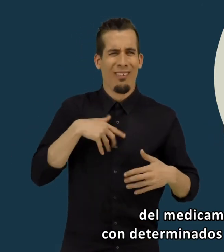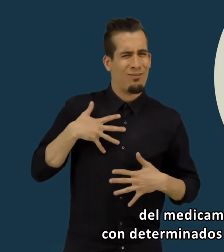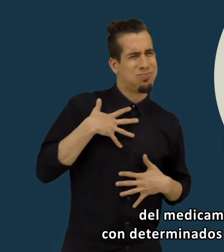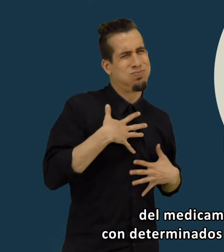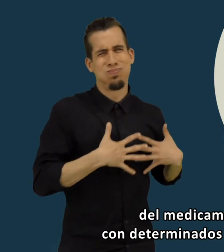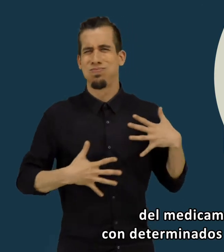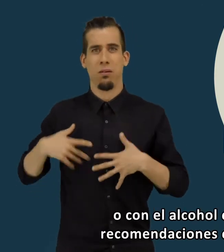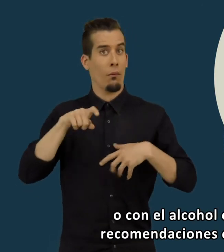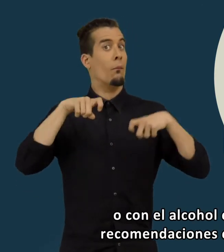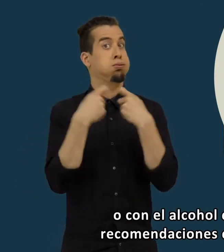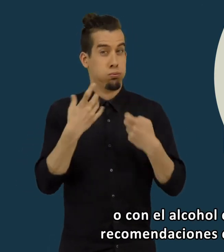alcohol.